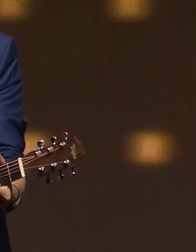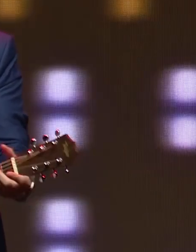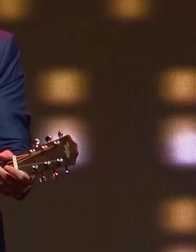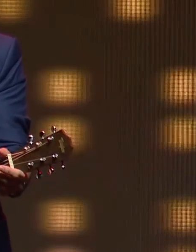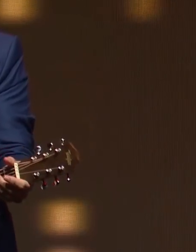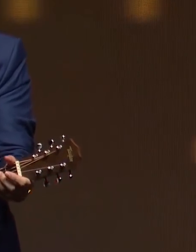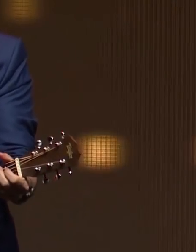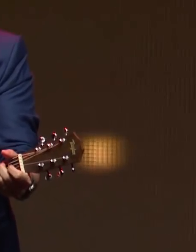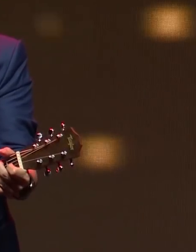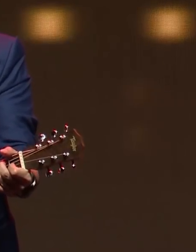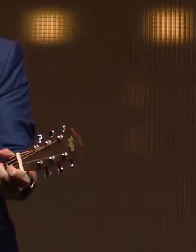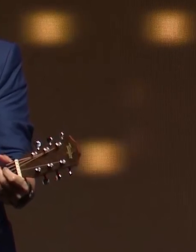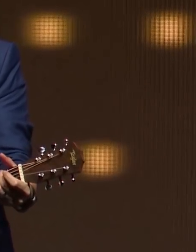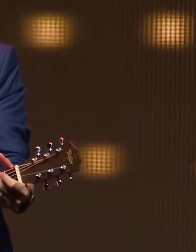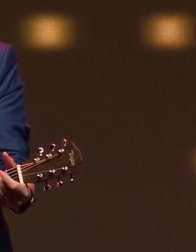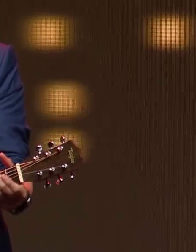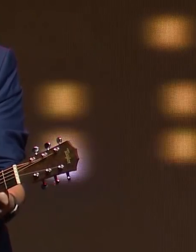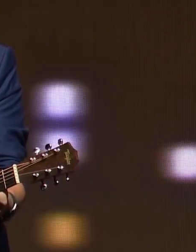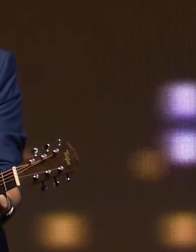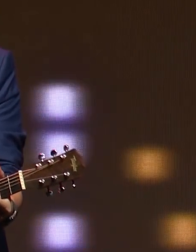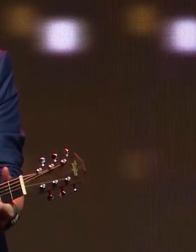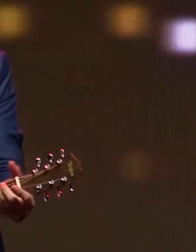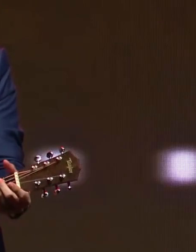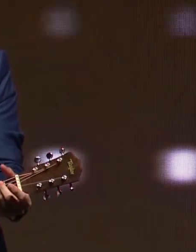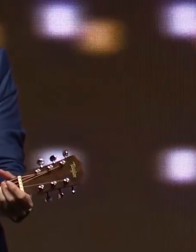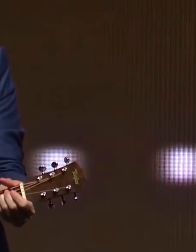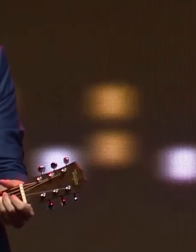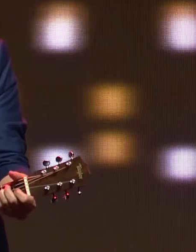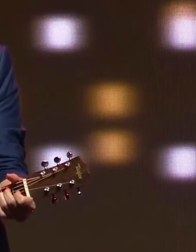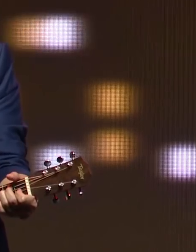Sekedarnya dengan pujian,